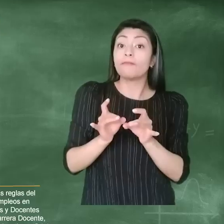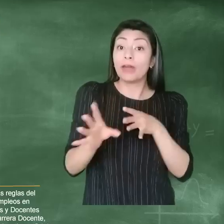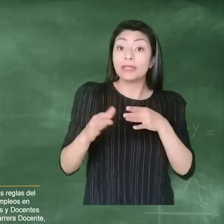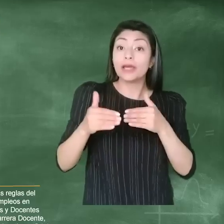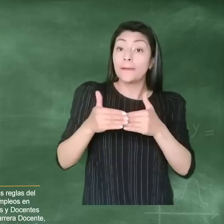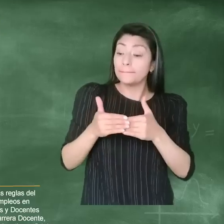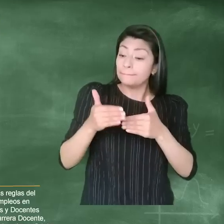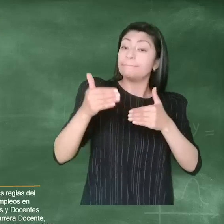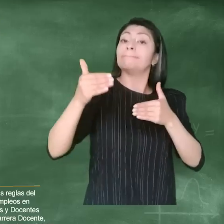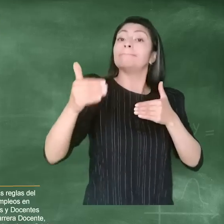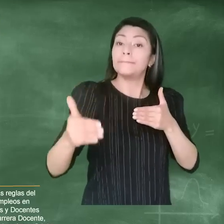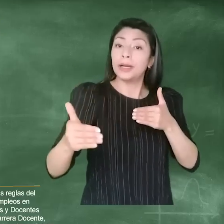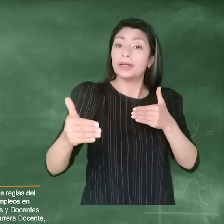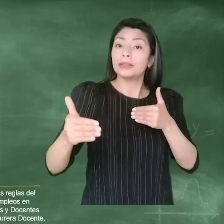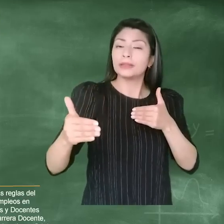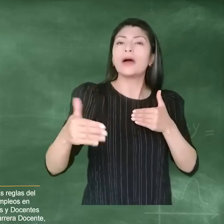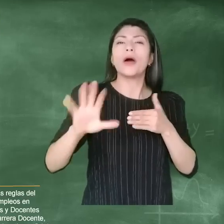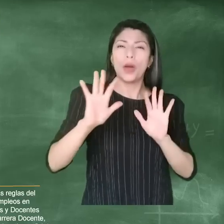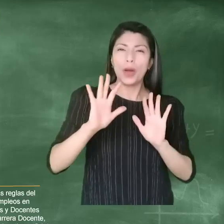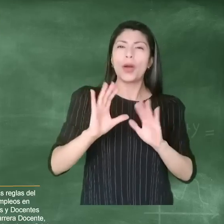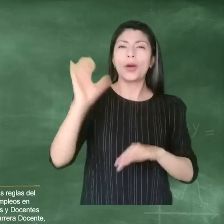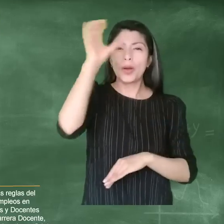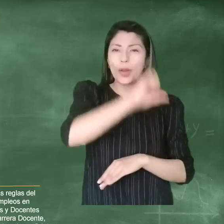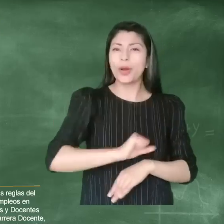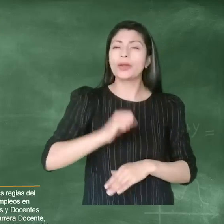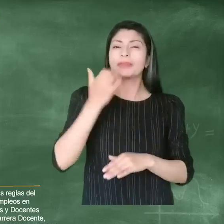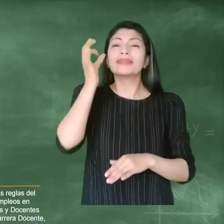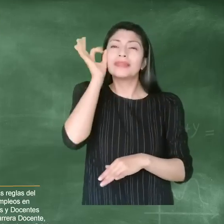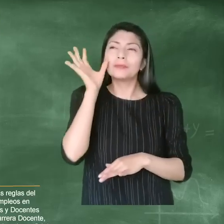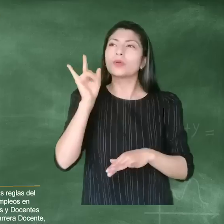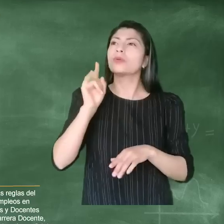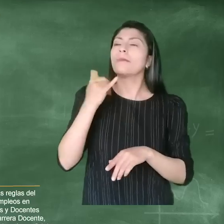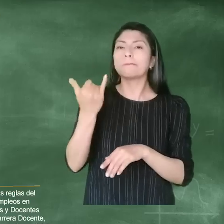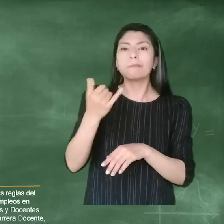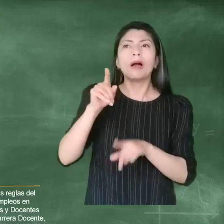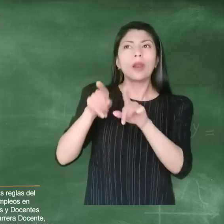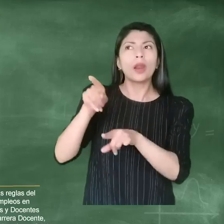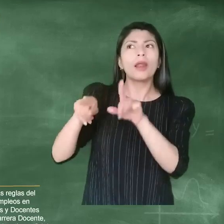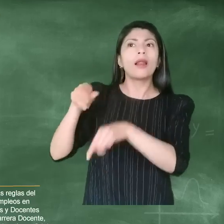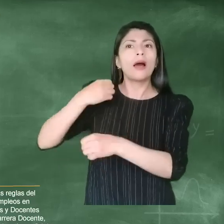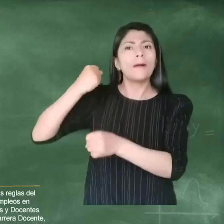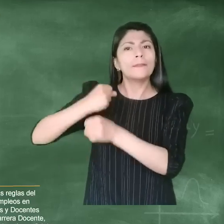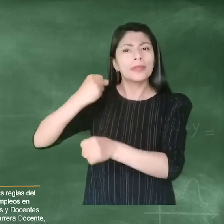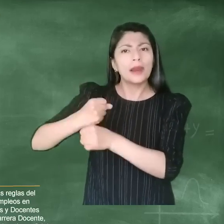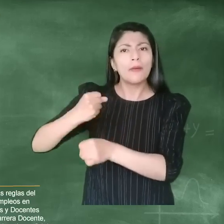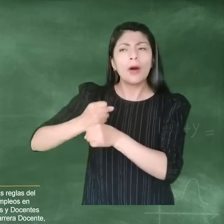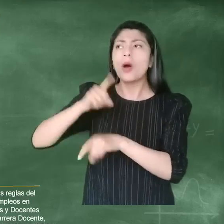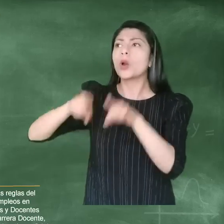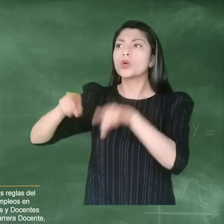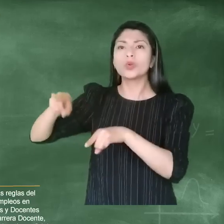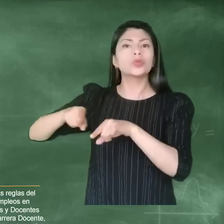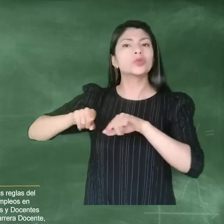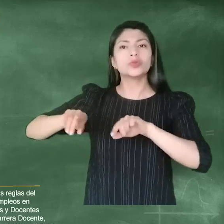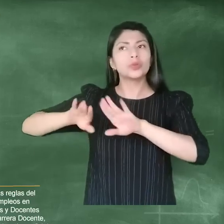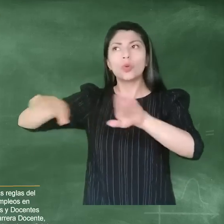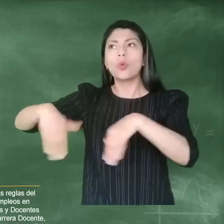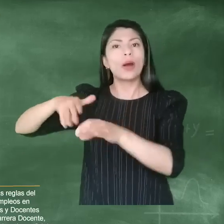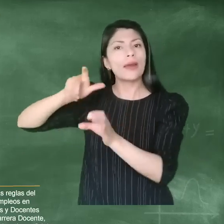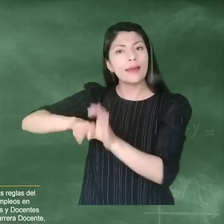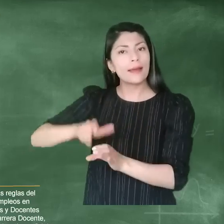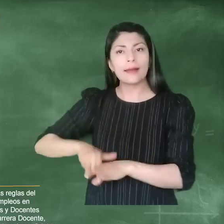inscrito aspirantes para uno o varios empleos o para algunos se cuenta con menos inscritos que vacantes ofertadas,